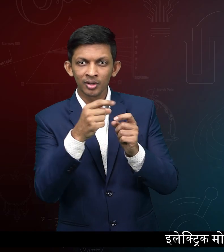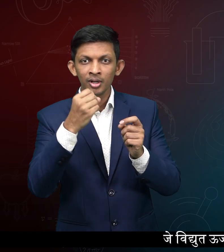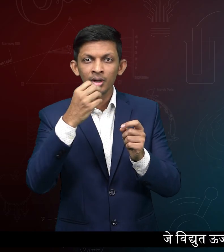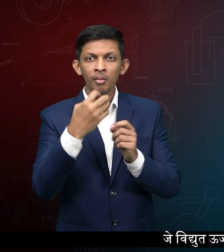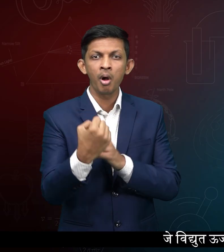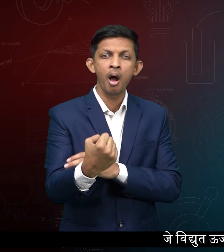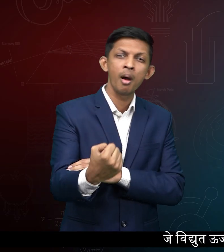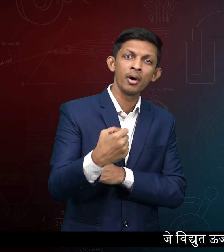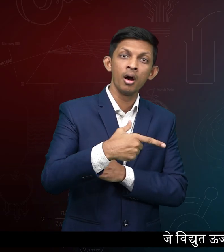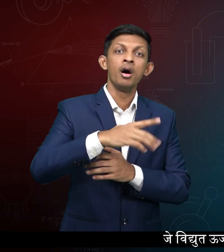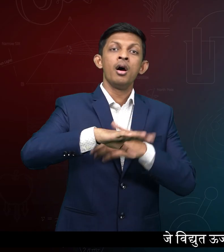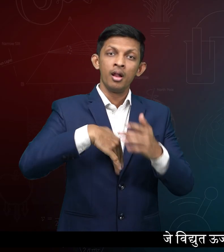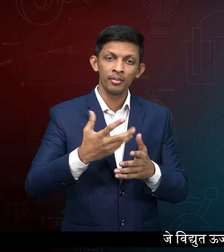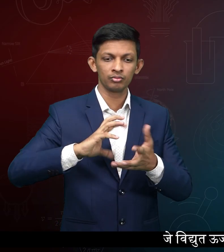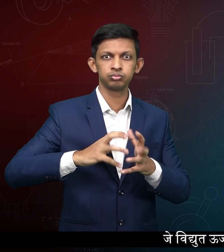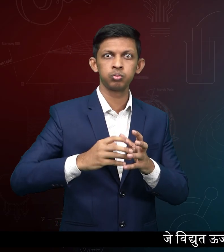जे विद्युत ऊर्जा यांत्रिक ऊर्जेत रूपांतरित करते.